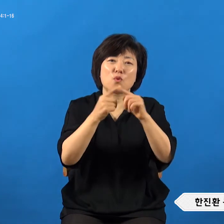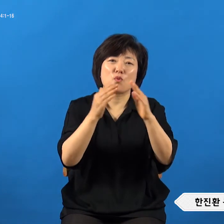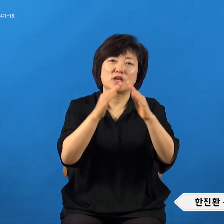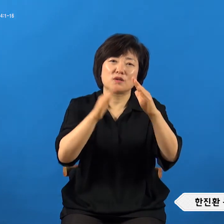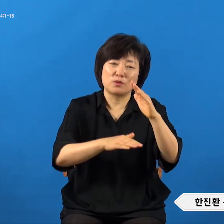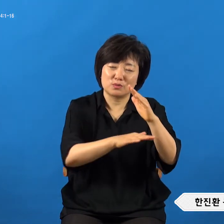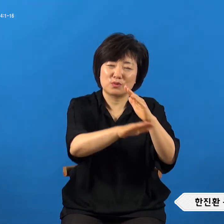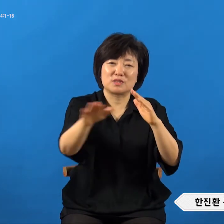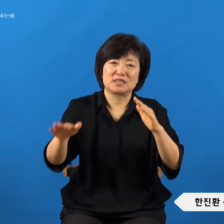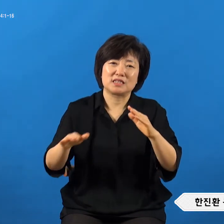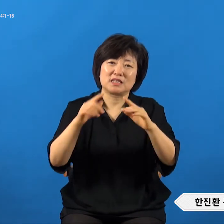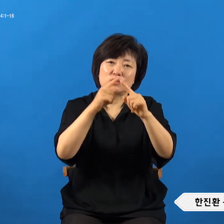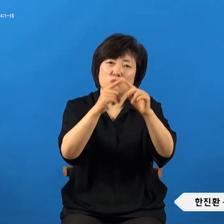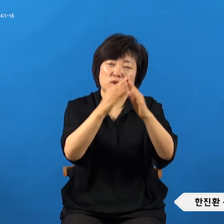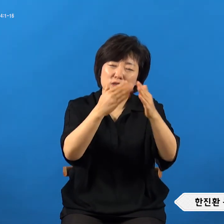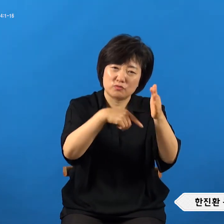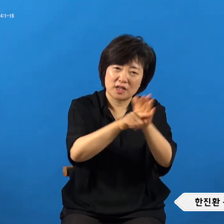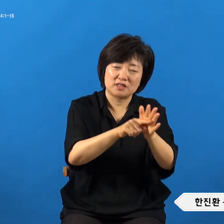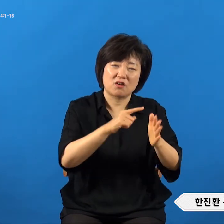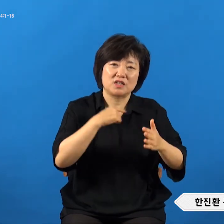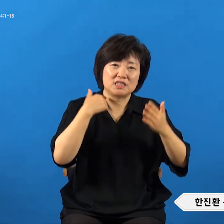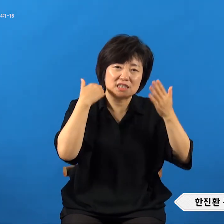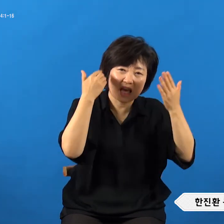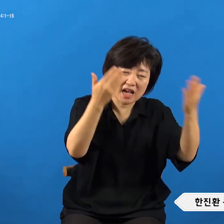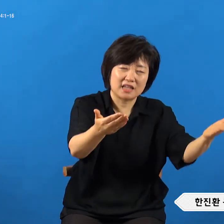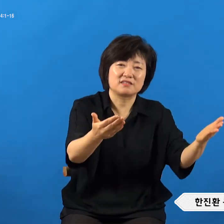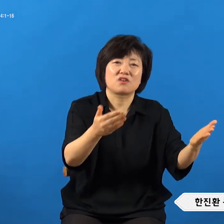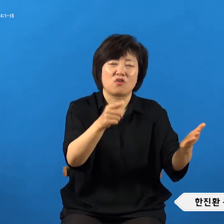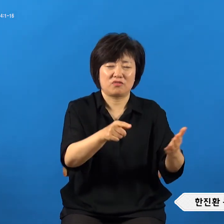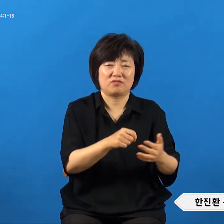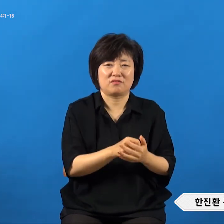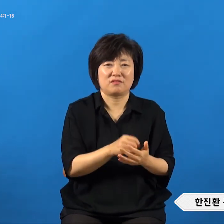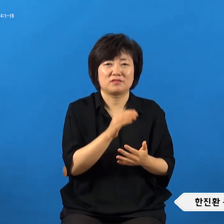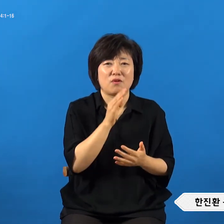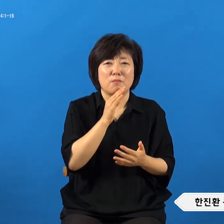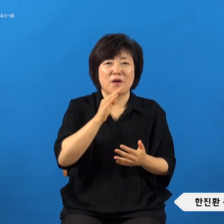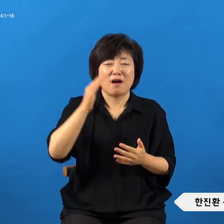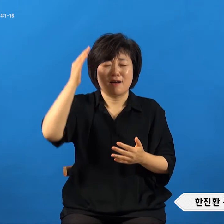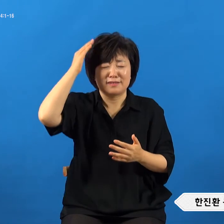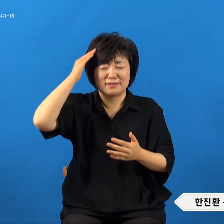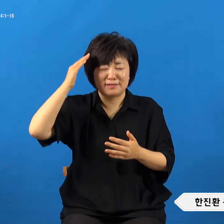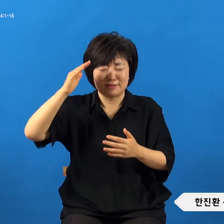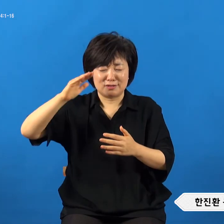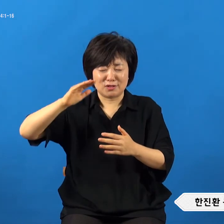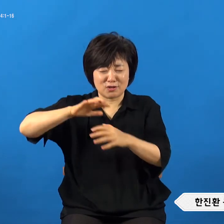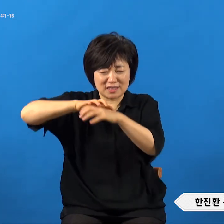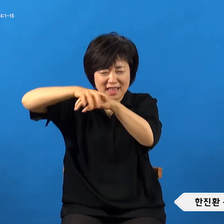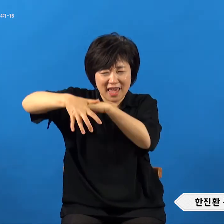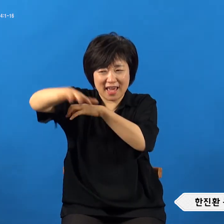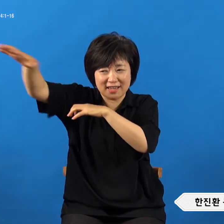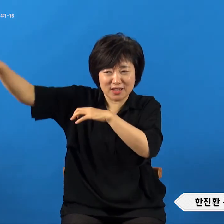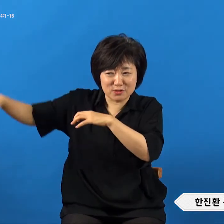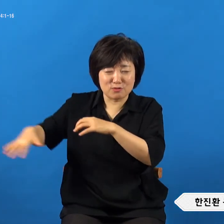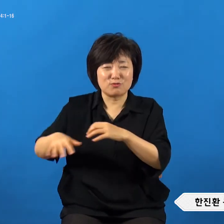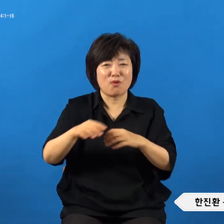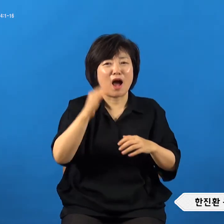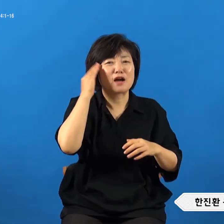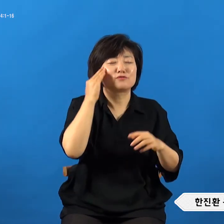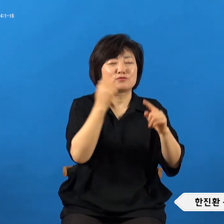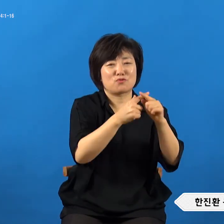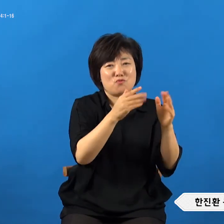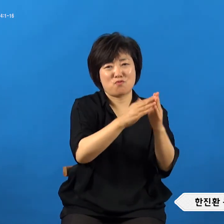한국교회 성도들이 교회를 위해서 희생하고 헌신한 것은 그건 전 세계적으로도 유명한 것입니다.